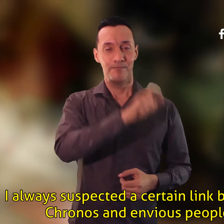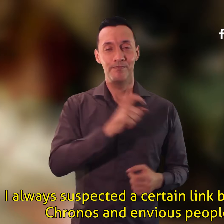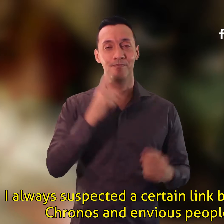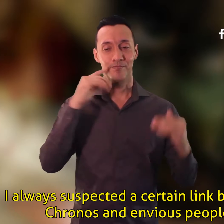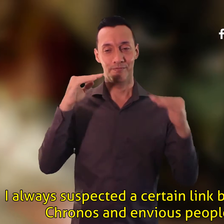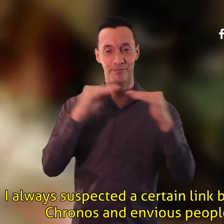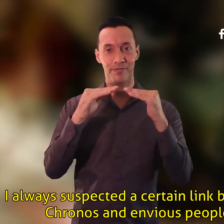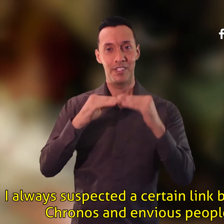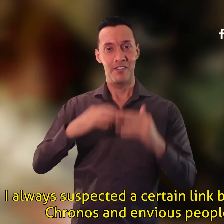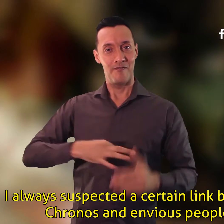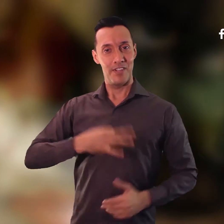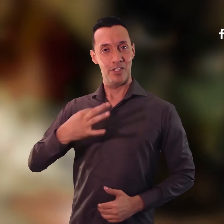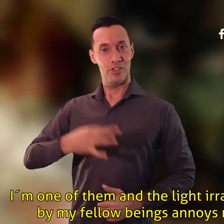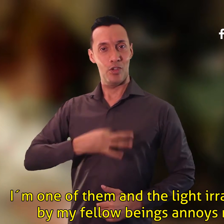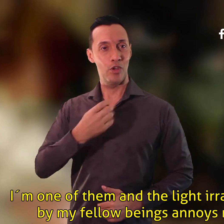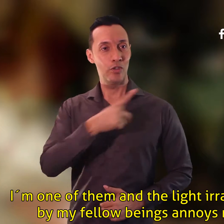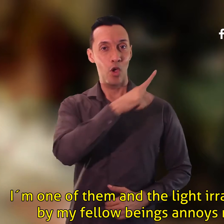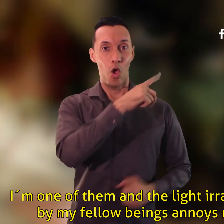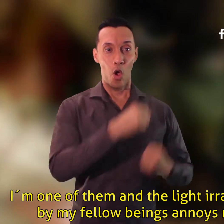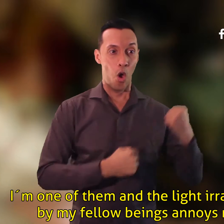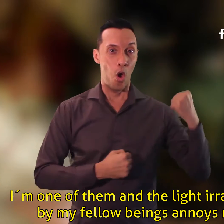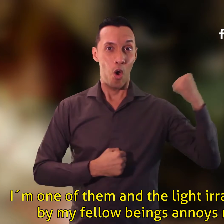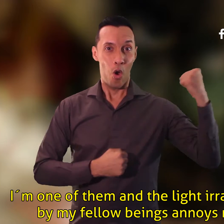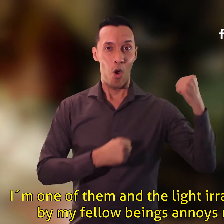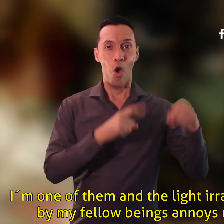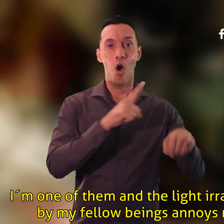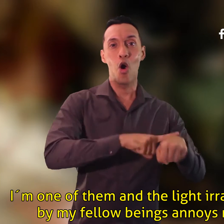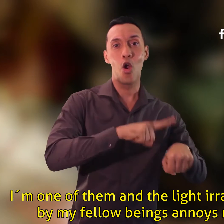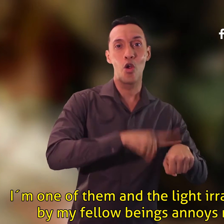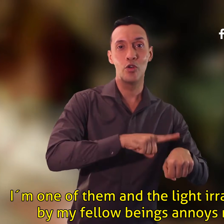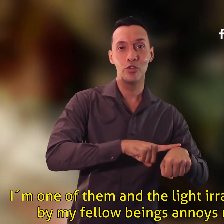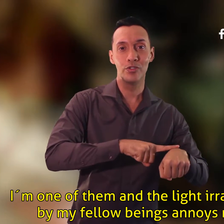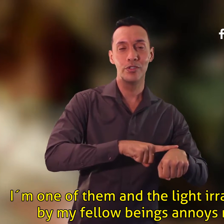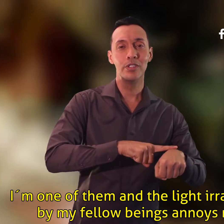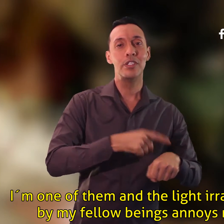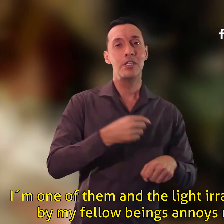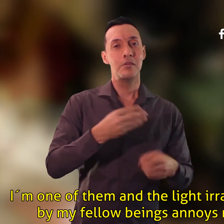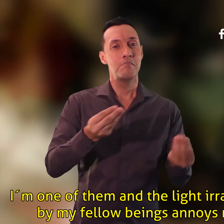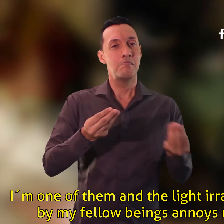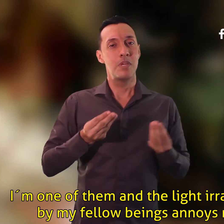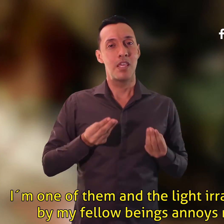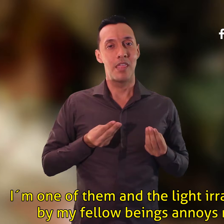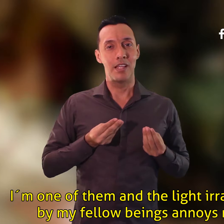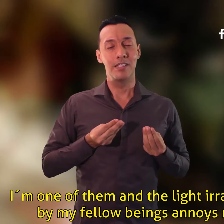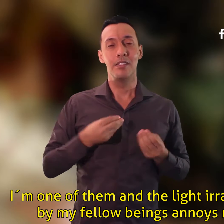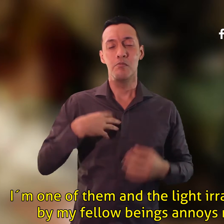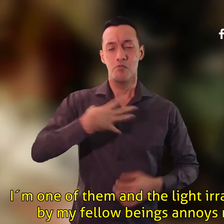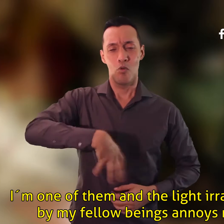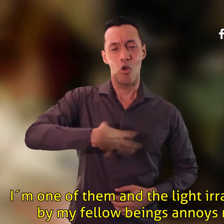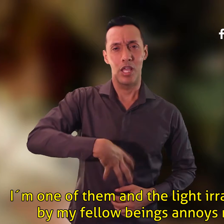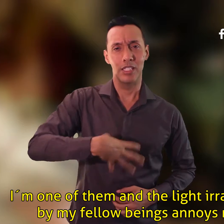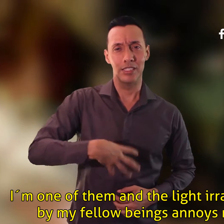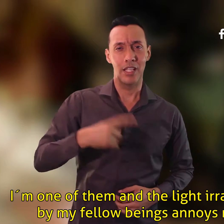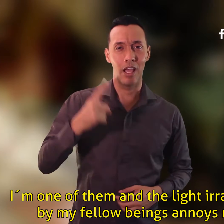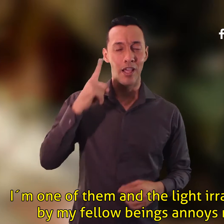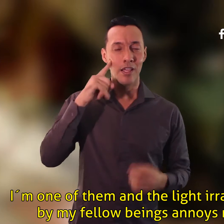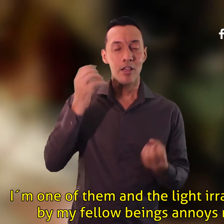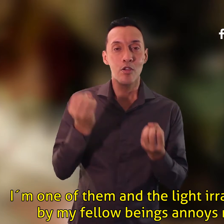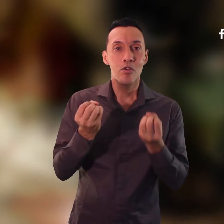y los envidiosos yo soy uno de ellos y me molesta la luz que irradian mis semejantes